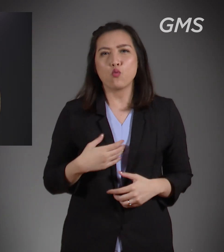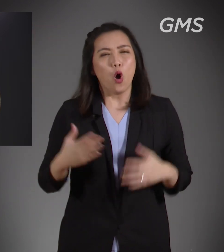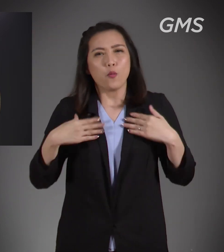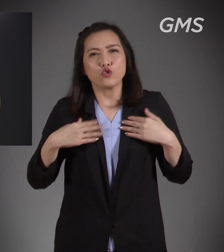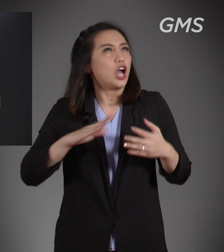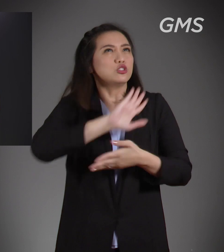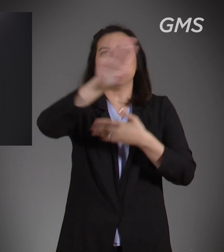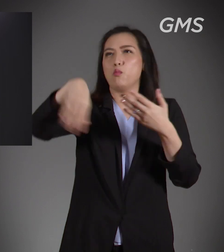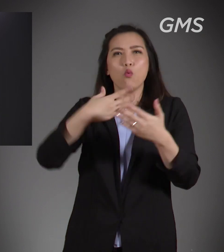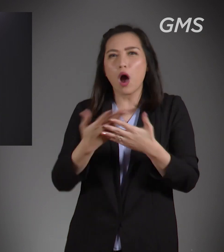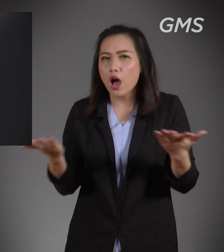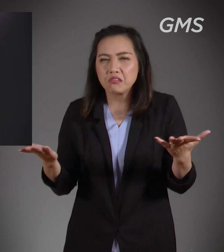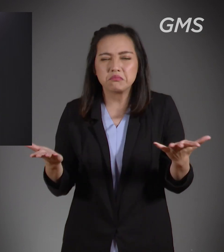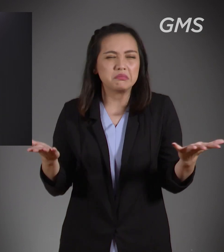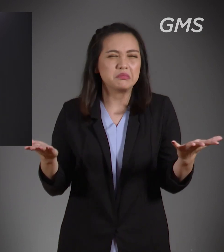kayak sakit mati.